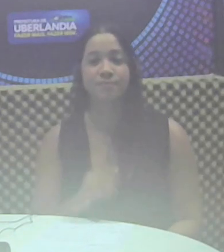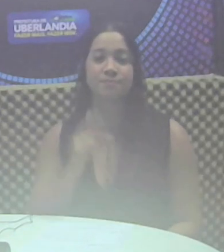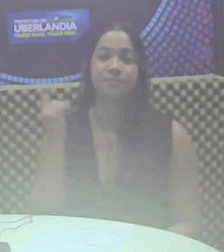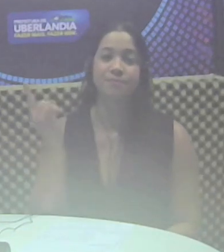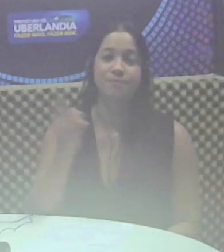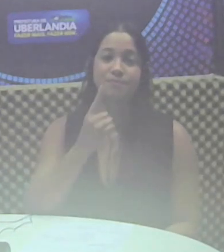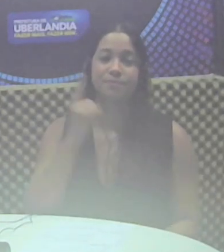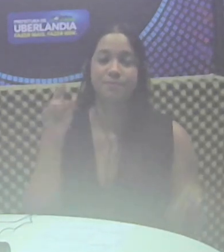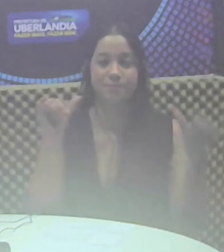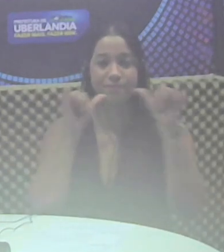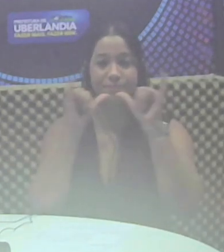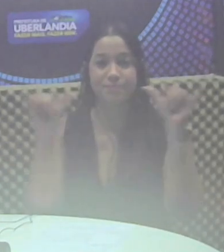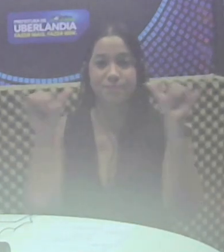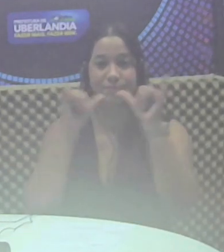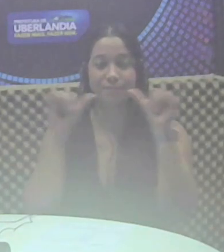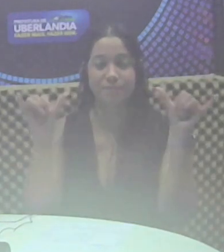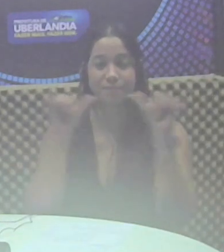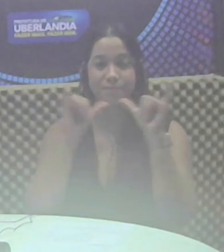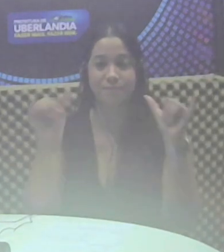Giro de